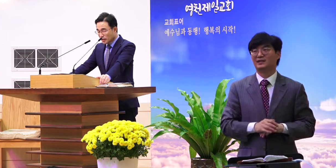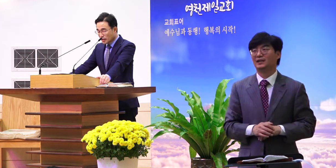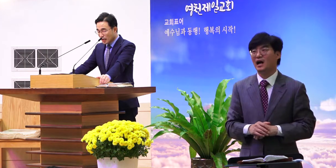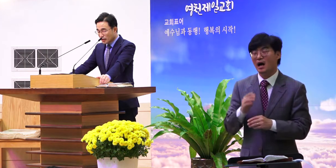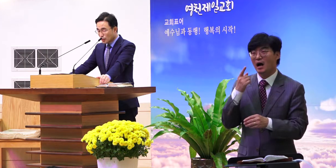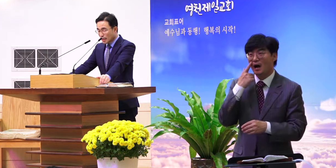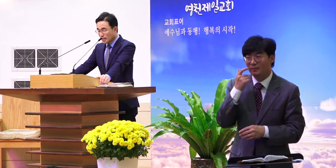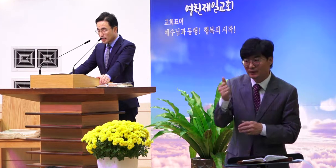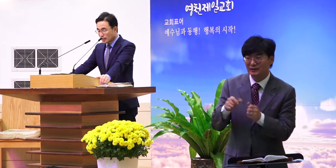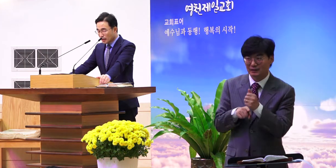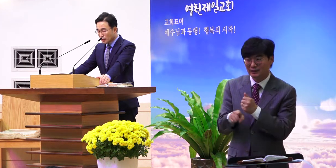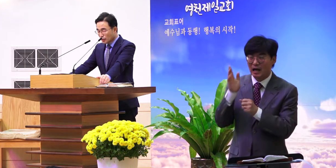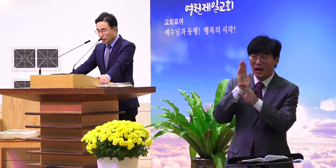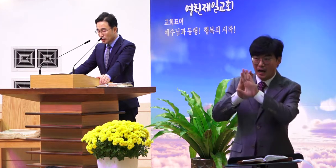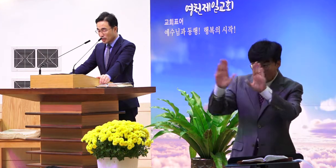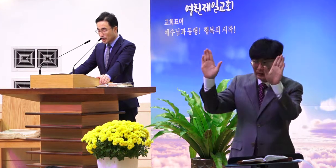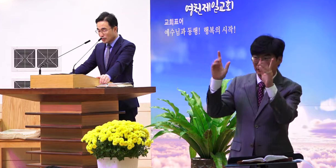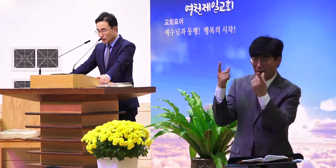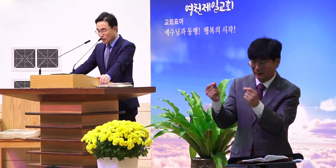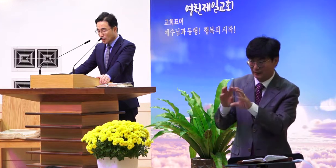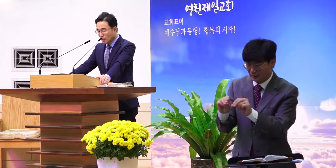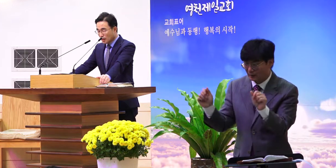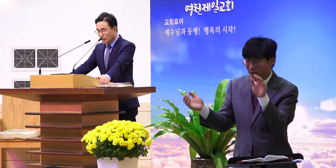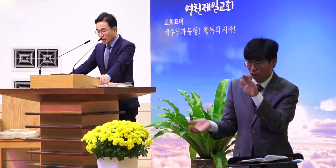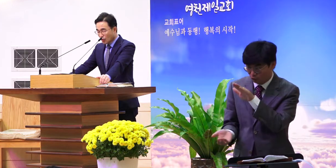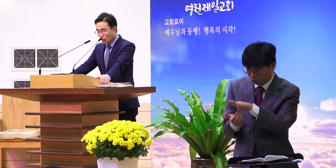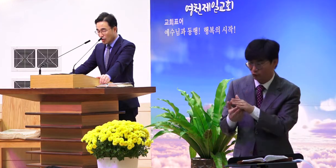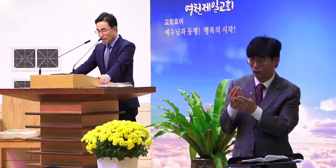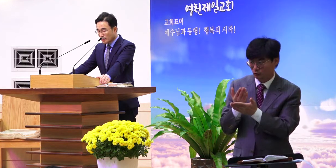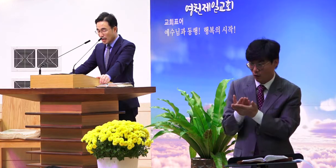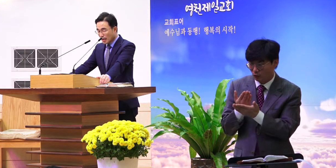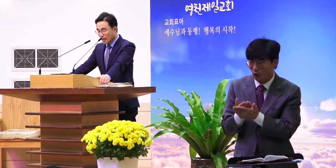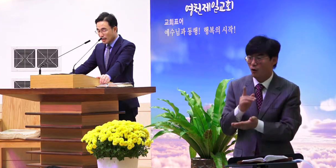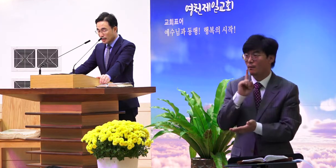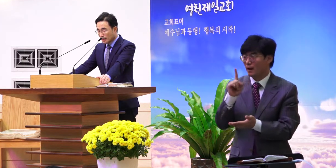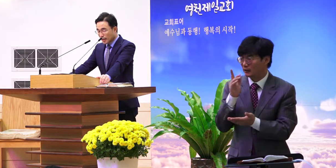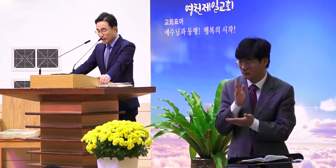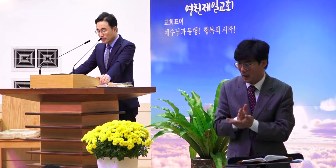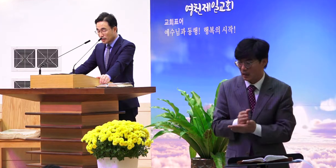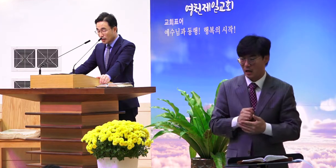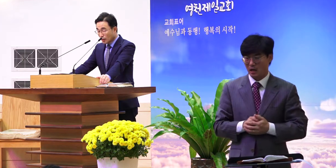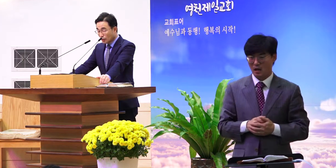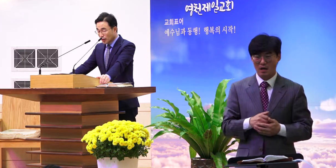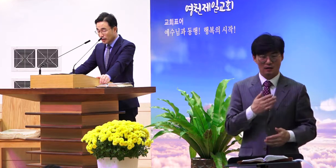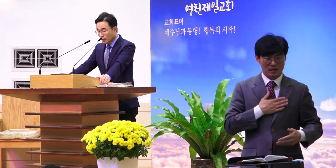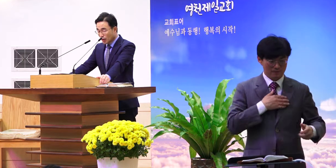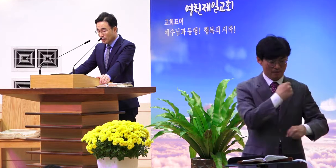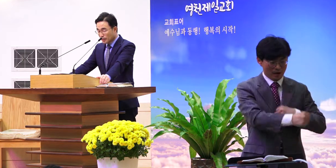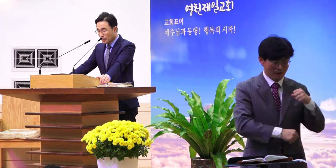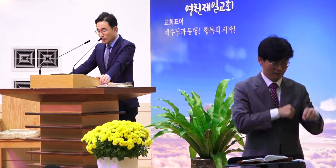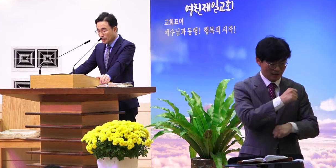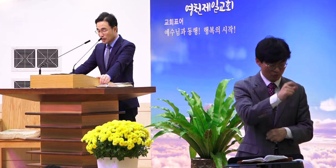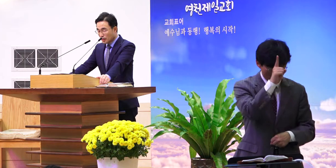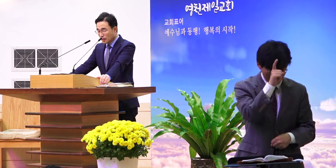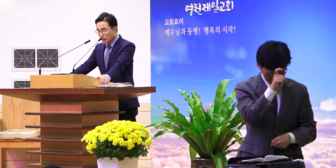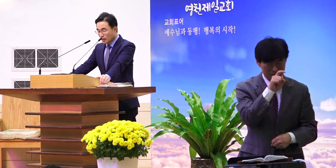아버지의 뜻이 하늘에서와 같이 땅에서도 이루어지게 하소서 라고 하지 말라. 내 뜻대로 되기를